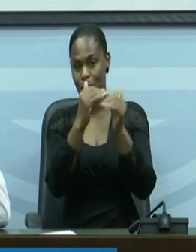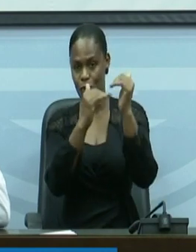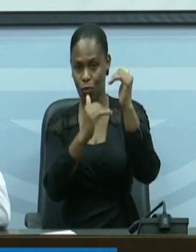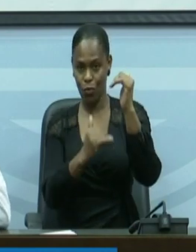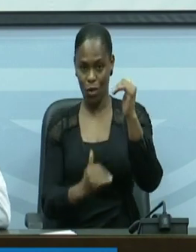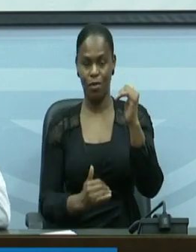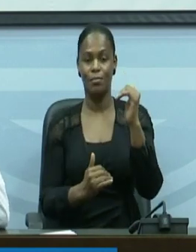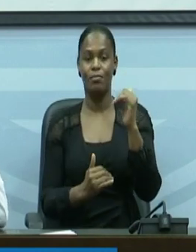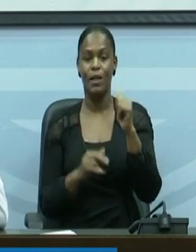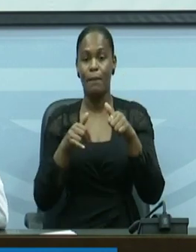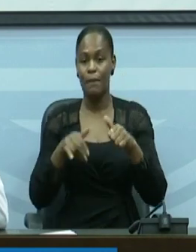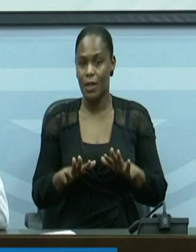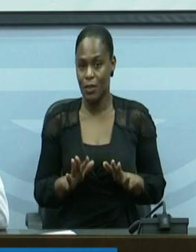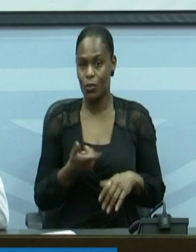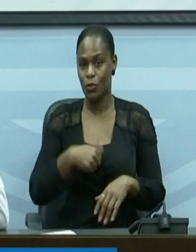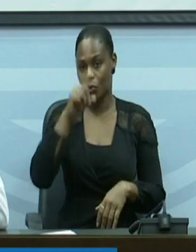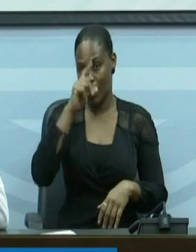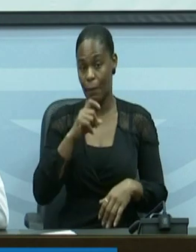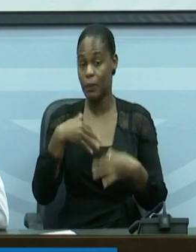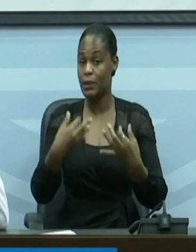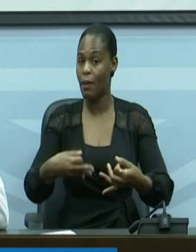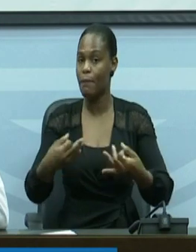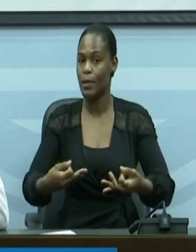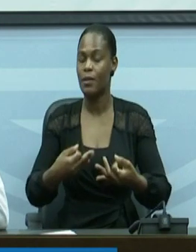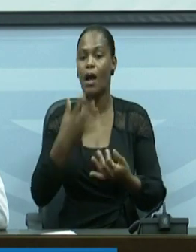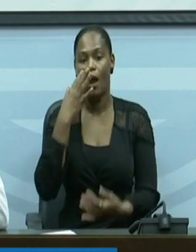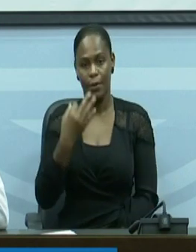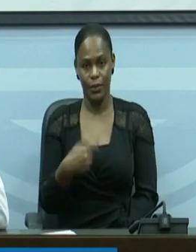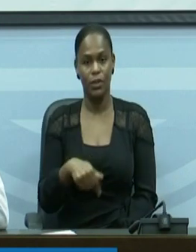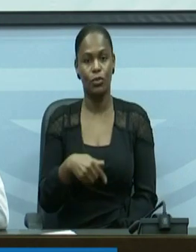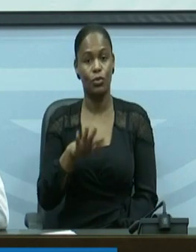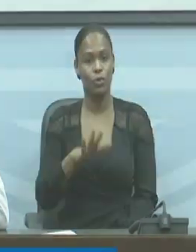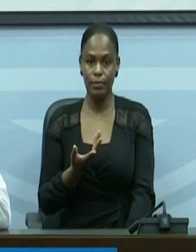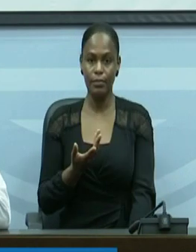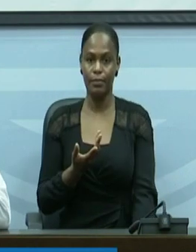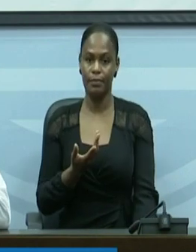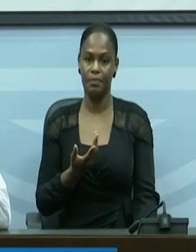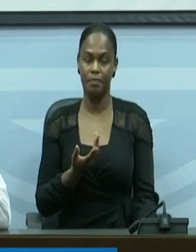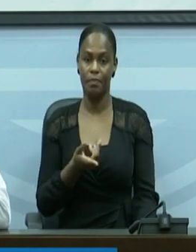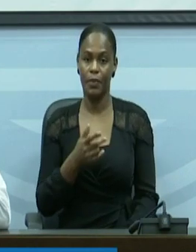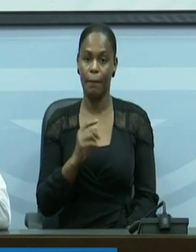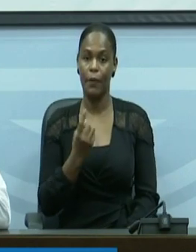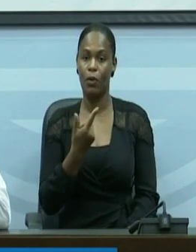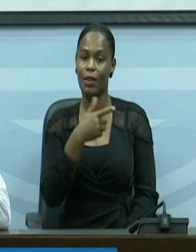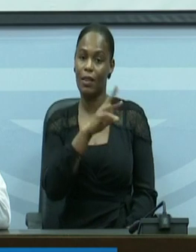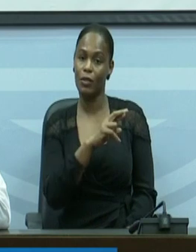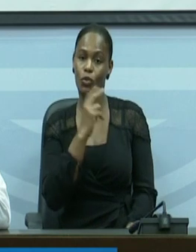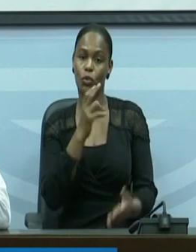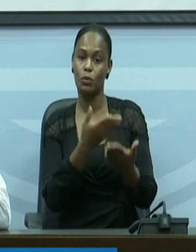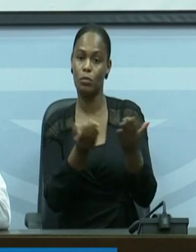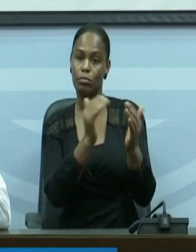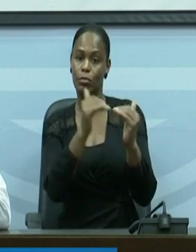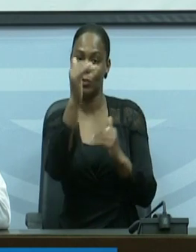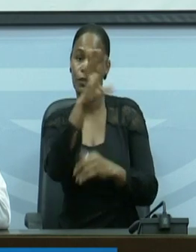diminuição, mas relembrando sempre que ainda estamos em pandemia. A elevada taxa de